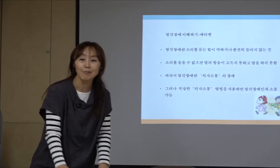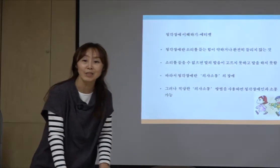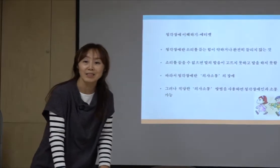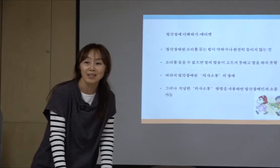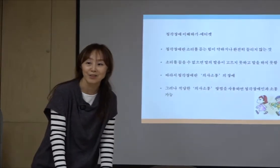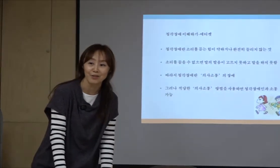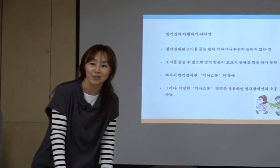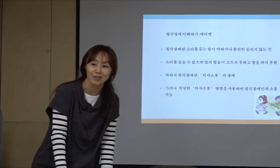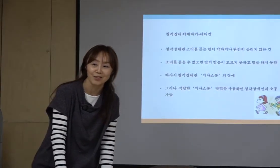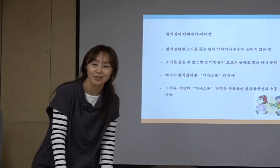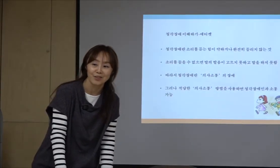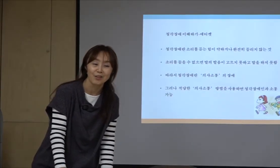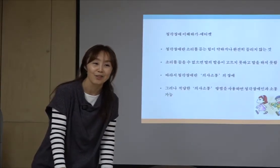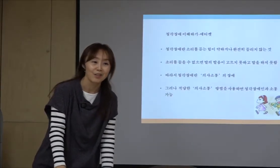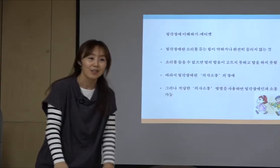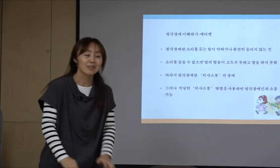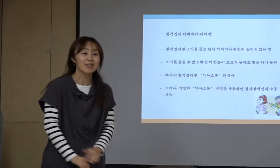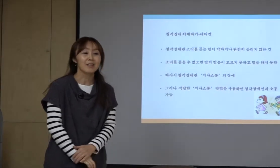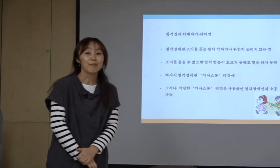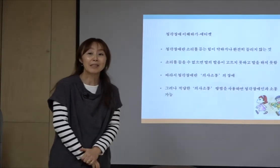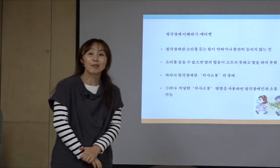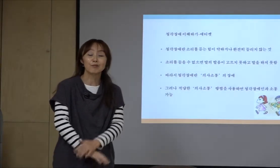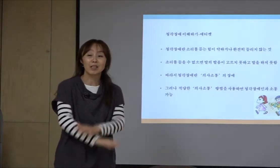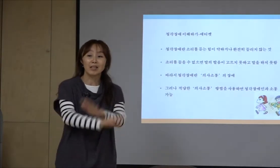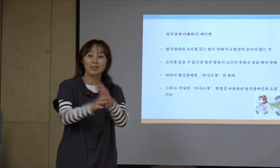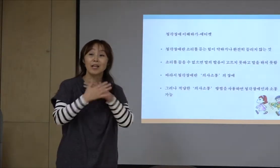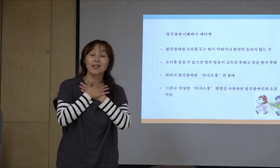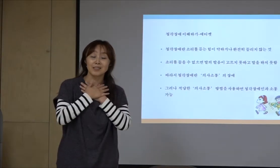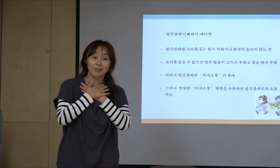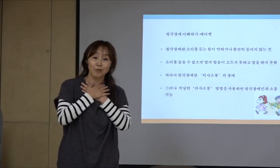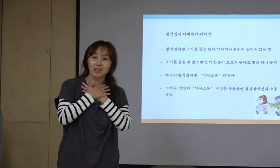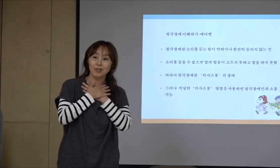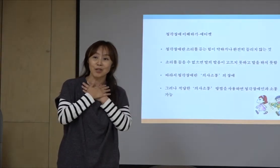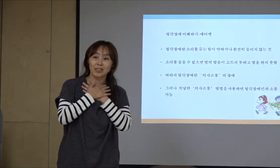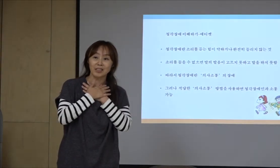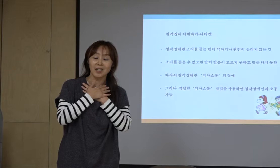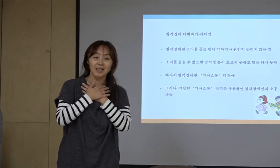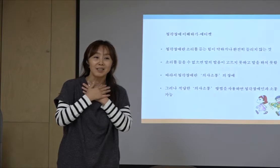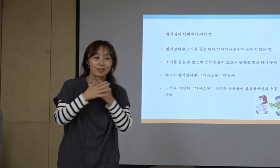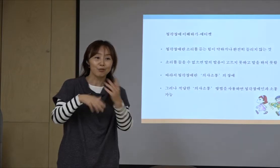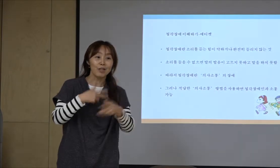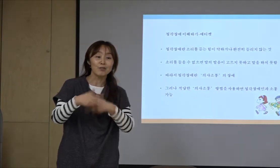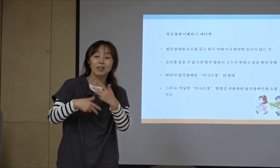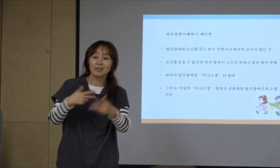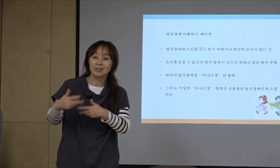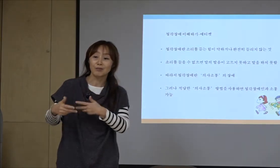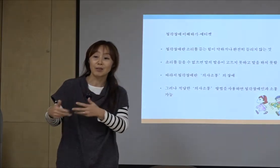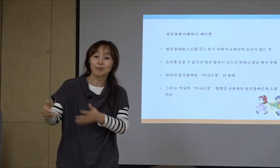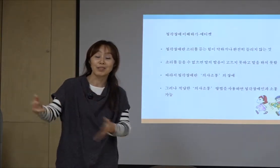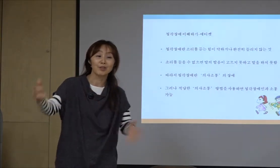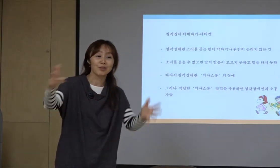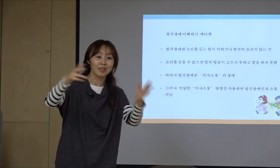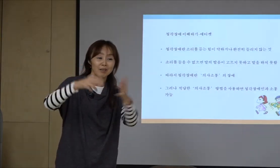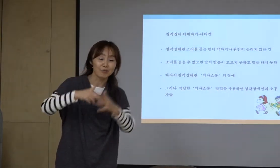분 앉아 계셨어요. 근데 만약에 제가 이제 수화를 할 줄 아니까 중간중간 이제 우리가 분위기가 어떻게 무슨